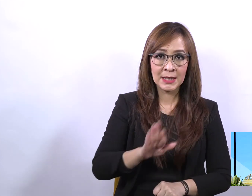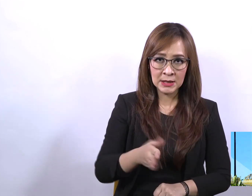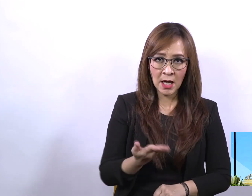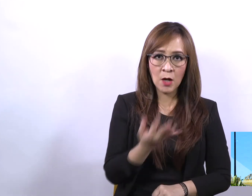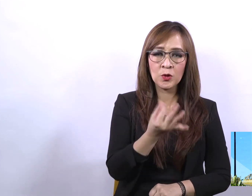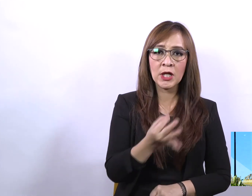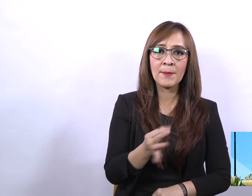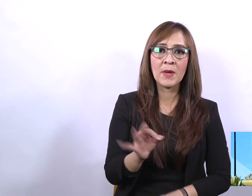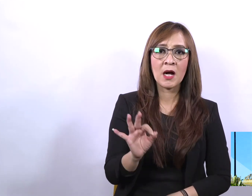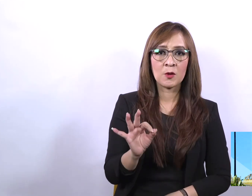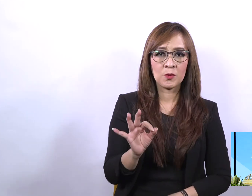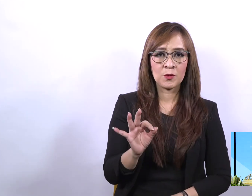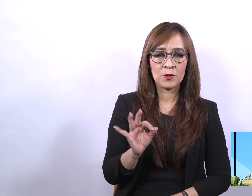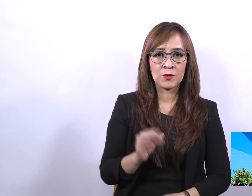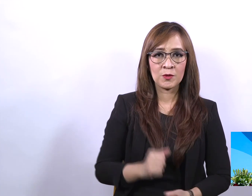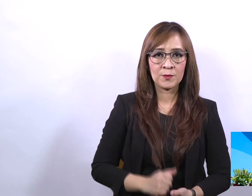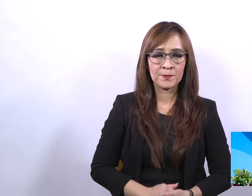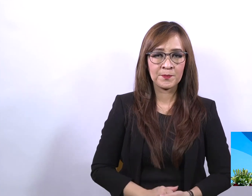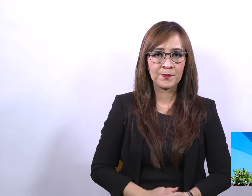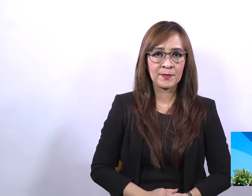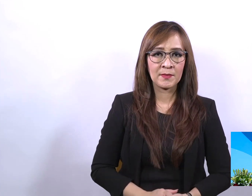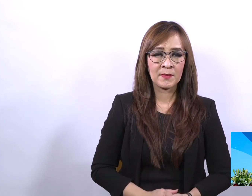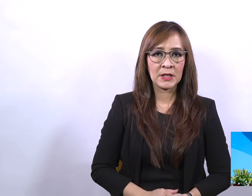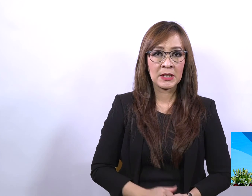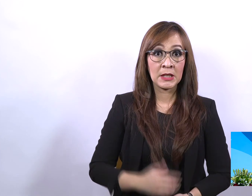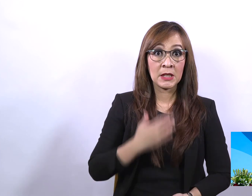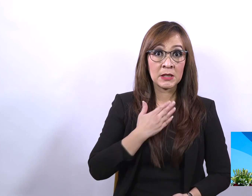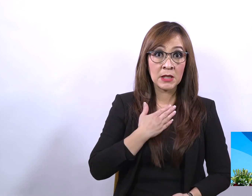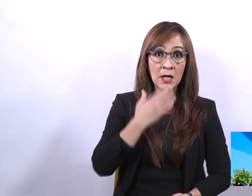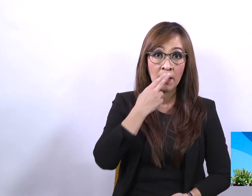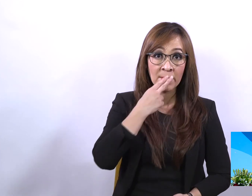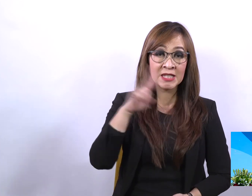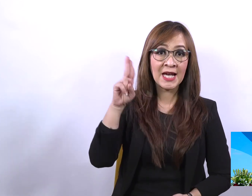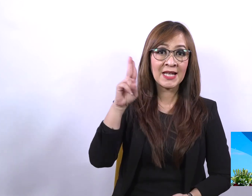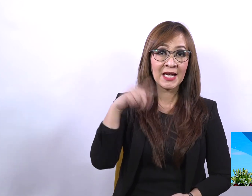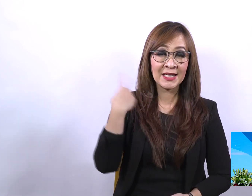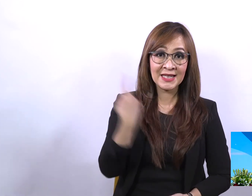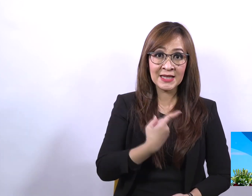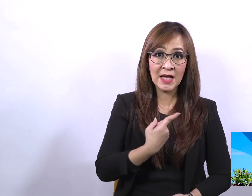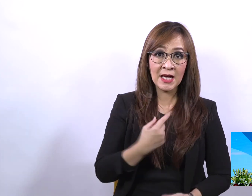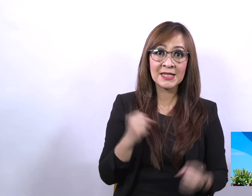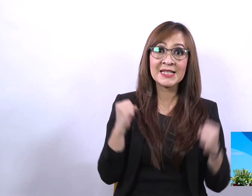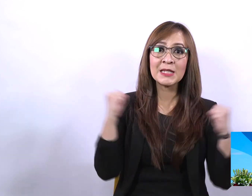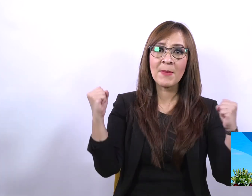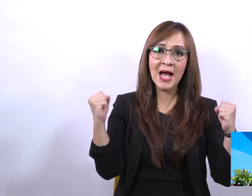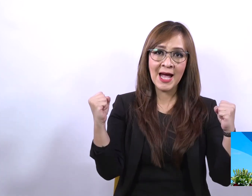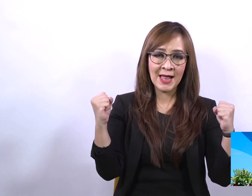Hai di tahun yang baru Hai saya yakin kita semua berapi-api